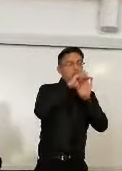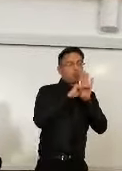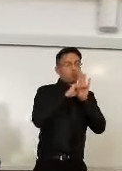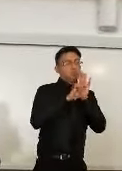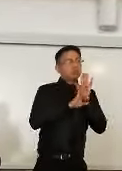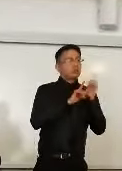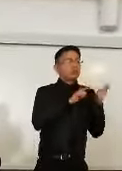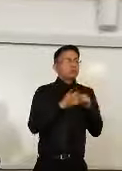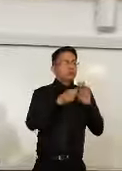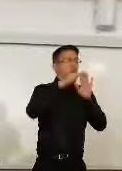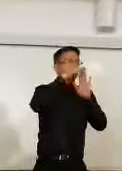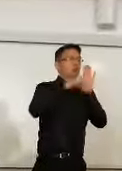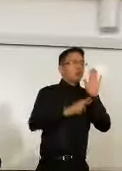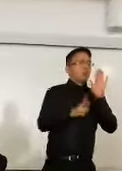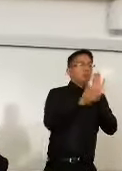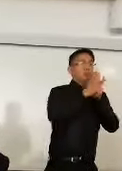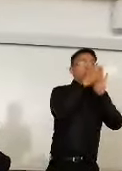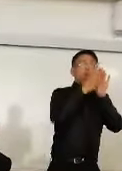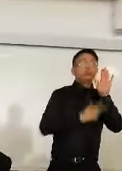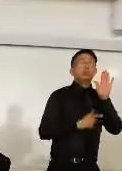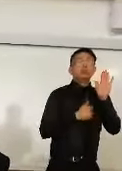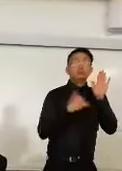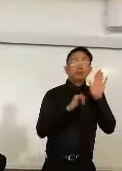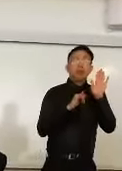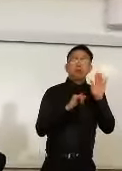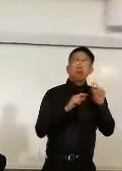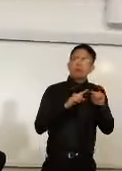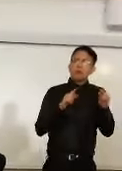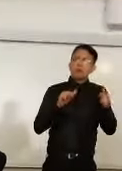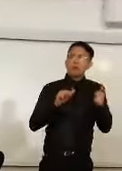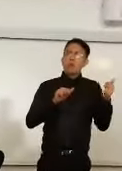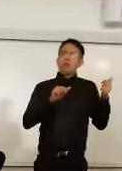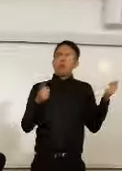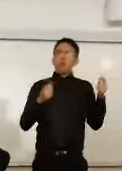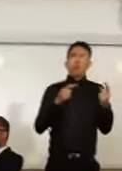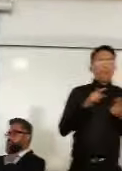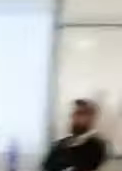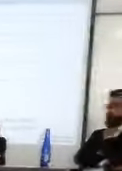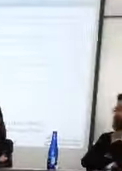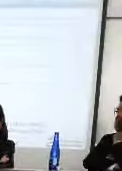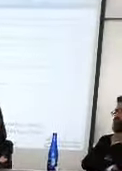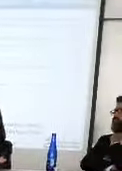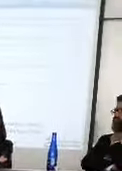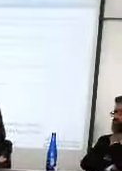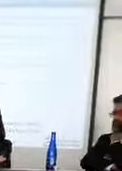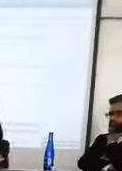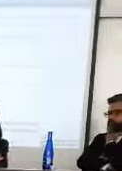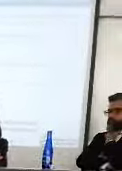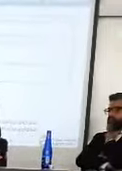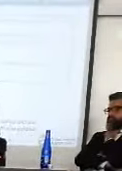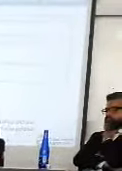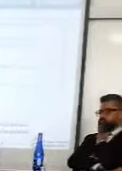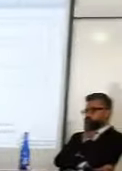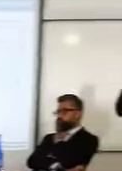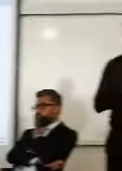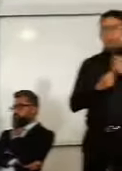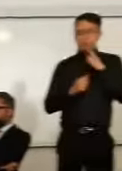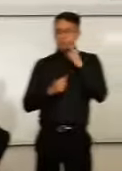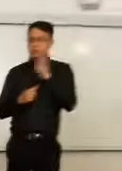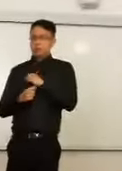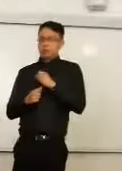logros que busca, y cómo realmente se materializan esos logros y lo que busca la resolución, y qué retos habría que superar para lograr